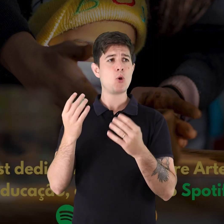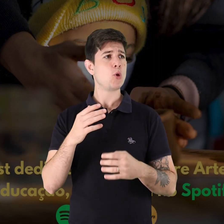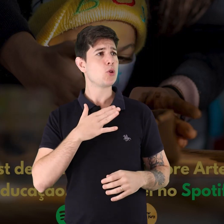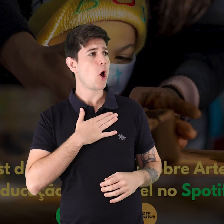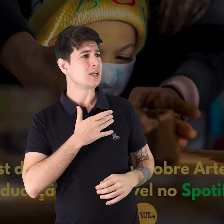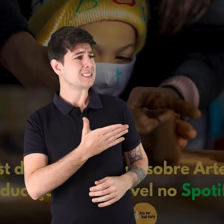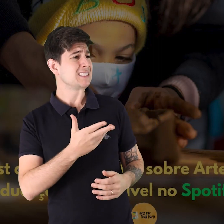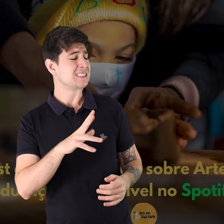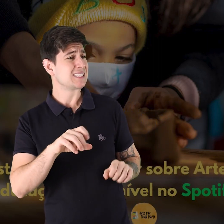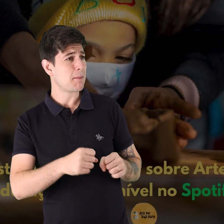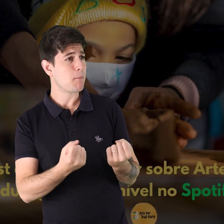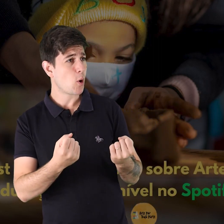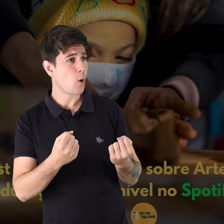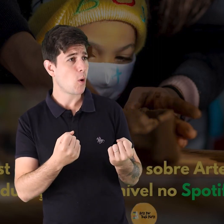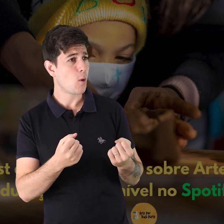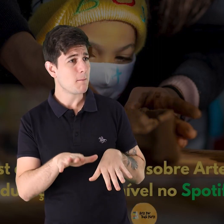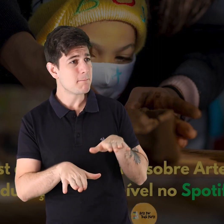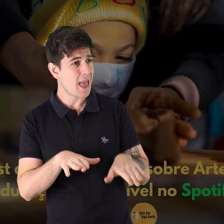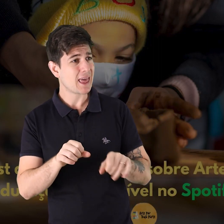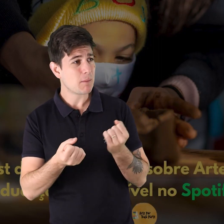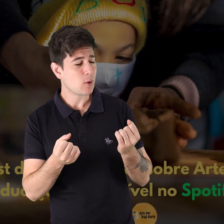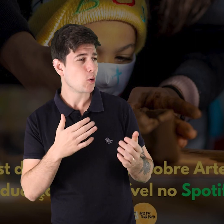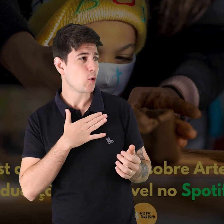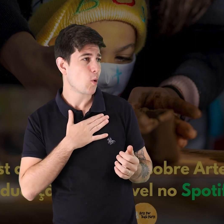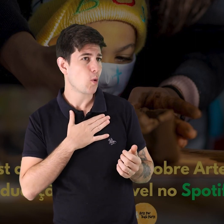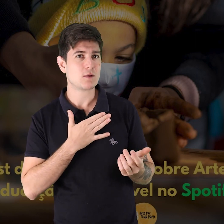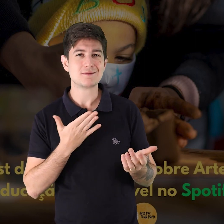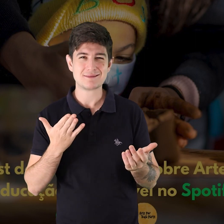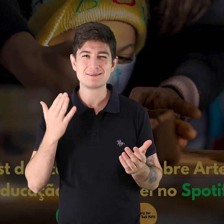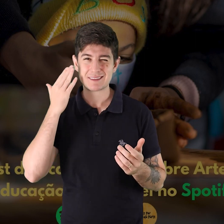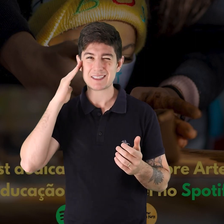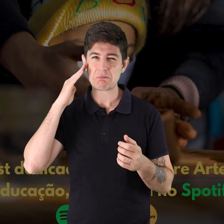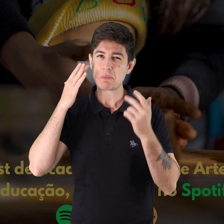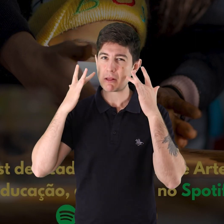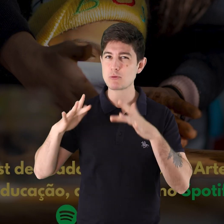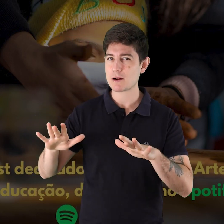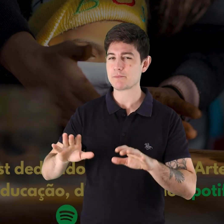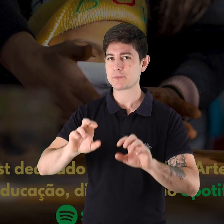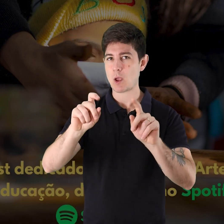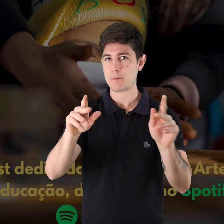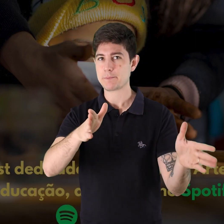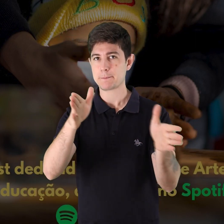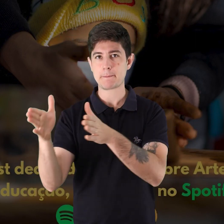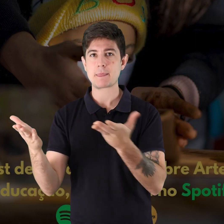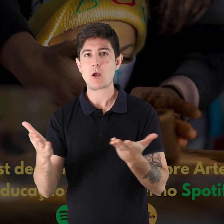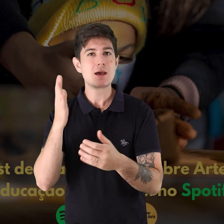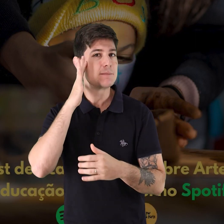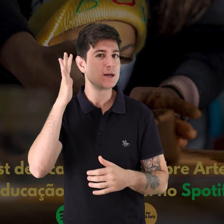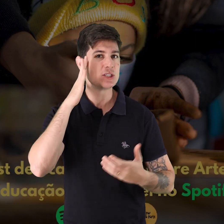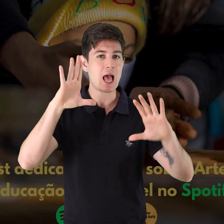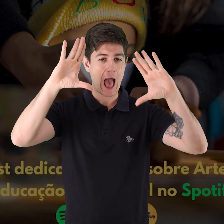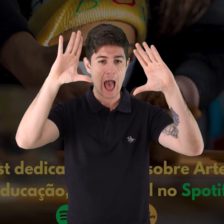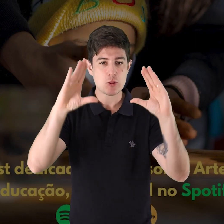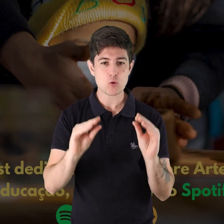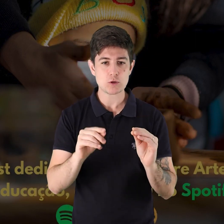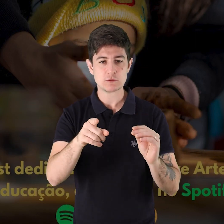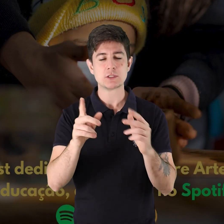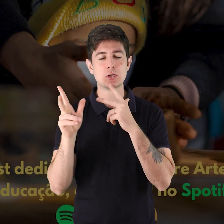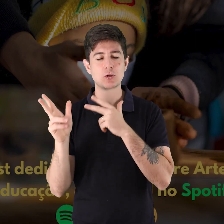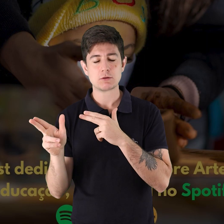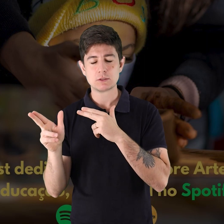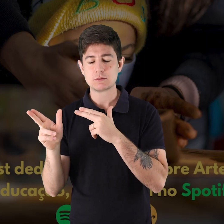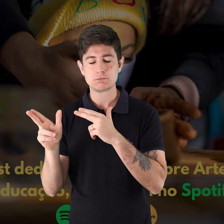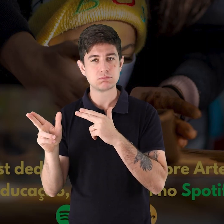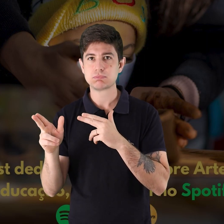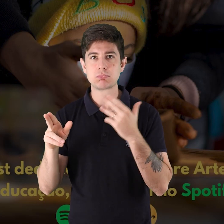o pé, quebrou, né, o braço e tal, isso é completamente natural. Agora vamos supor que numa noite você está dormindo e você tem uma